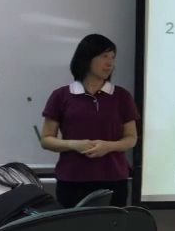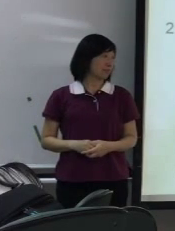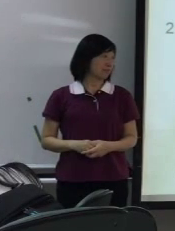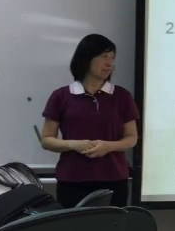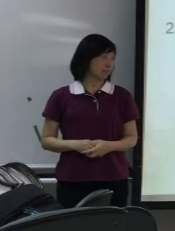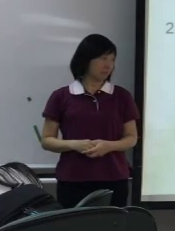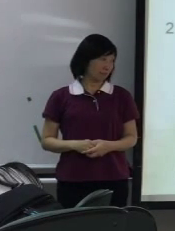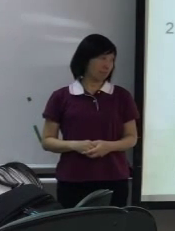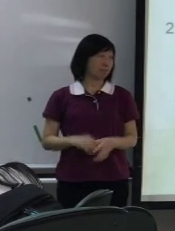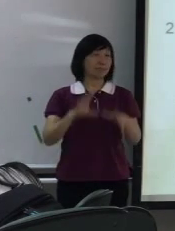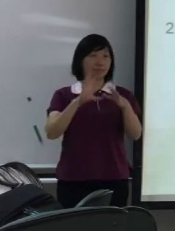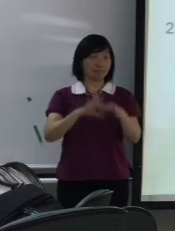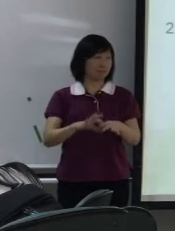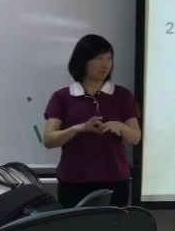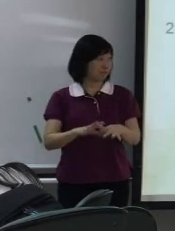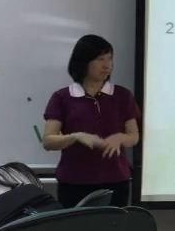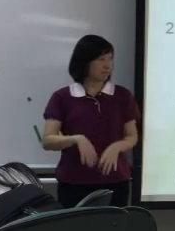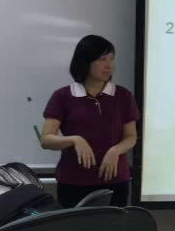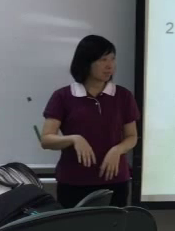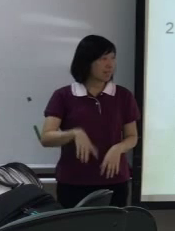所以